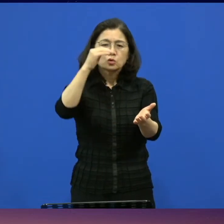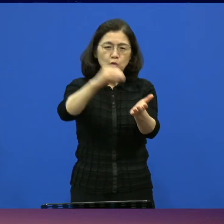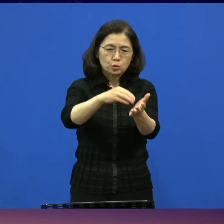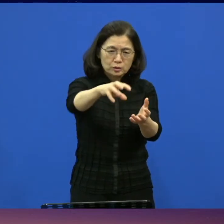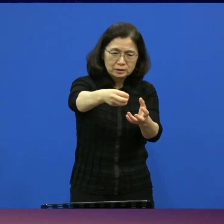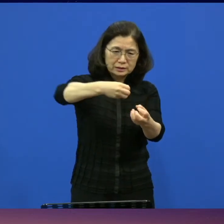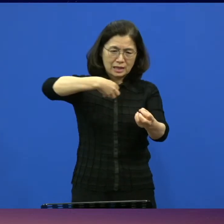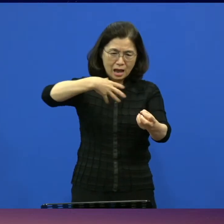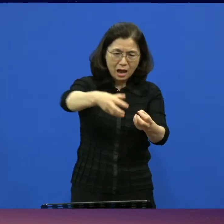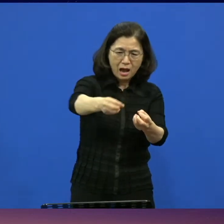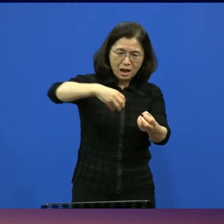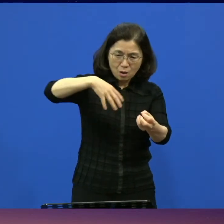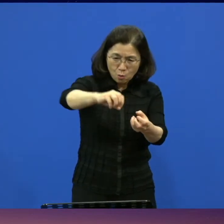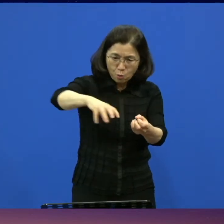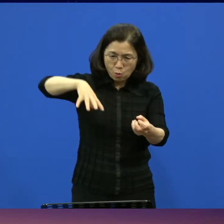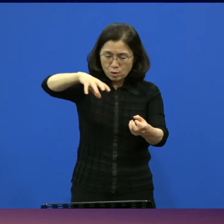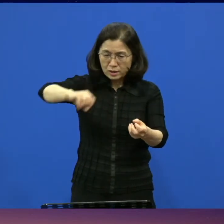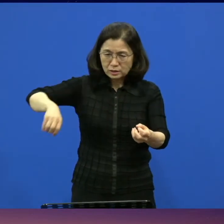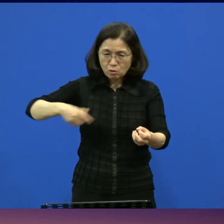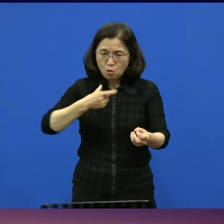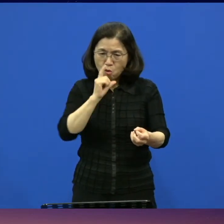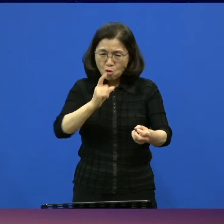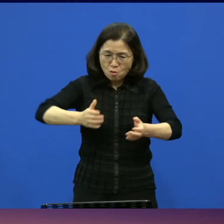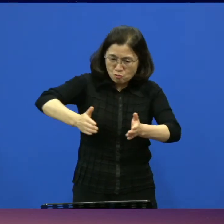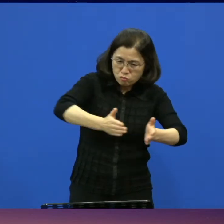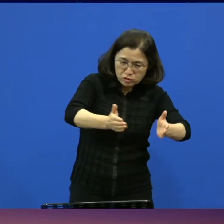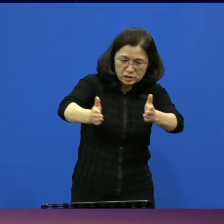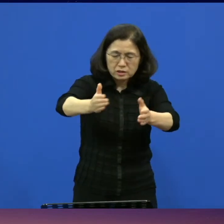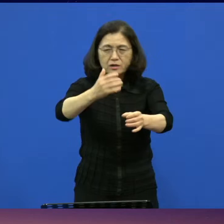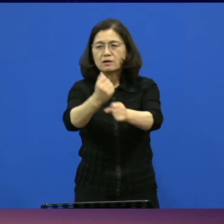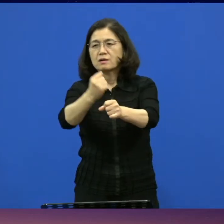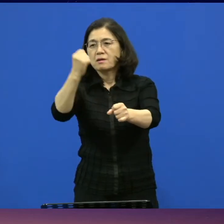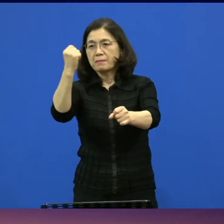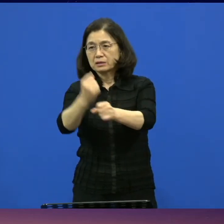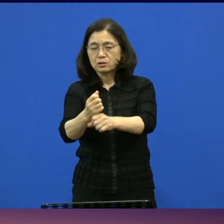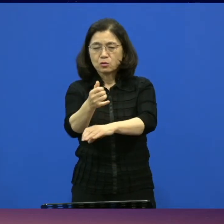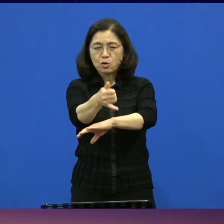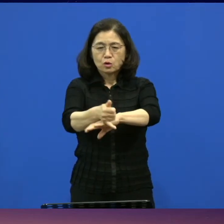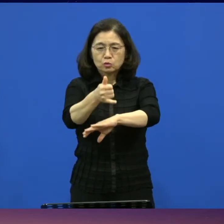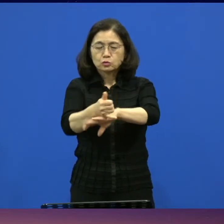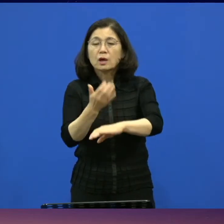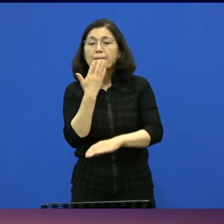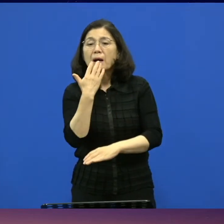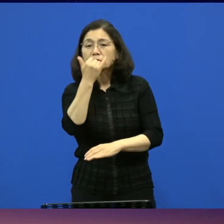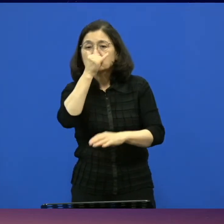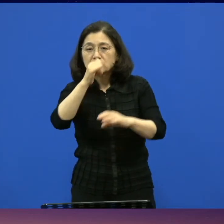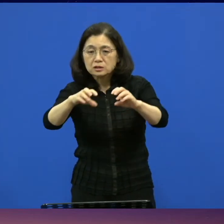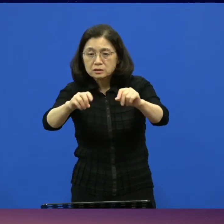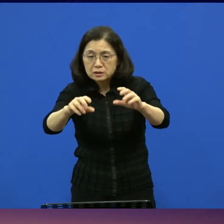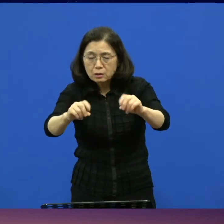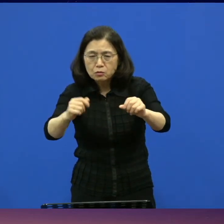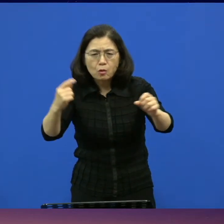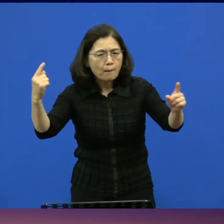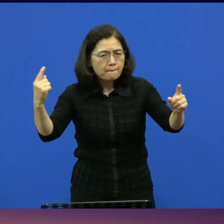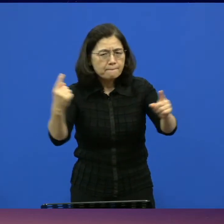그죠? 이 농사를 지을 수 있는 땅으로 바꿔 놓지 않으면 그 땅은 그냥 내버려진 거예요.